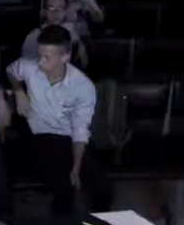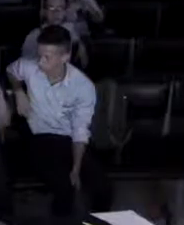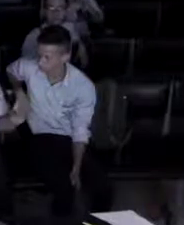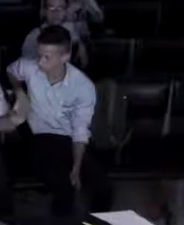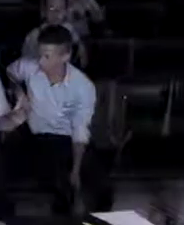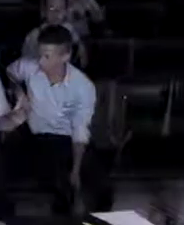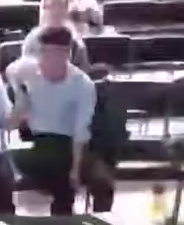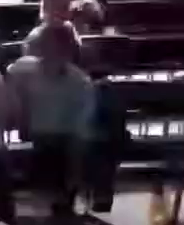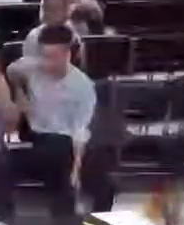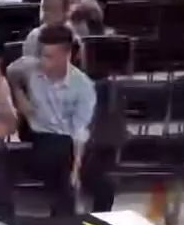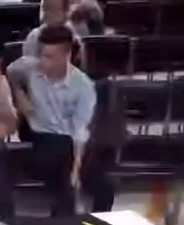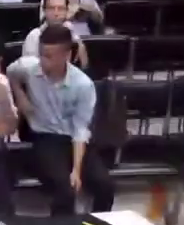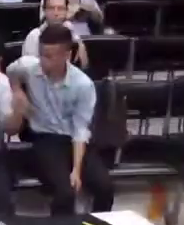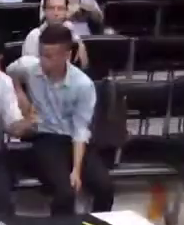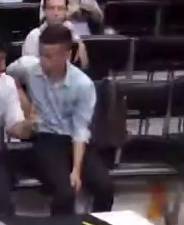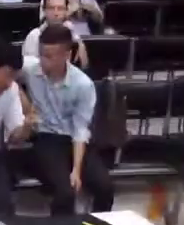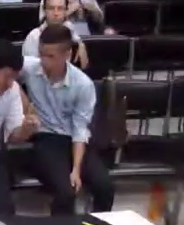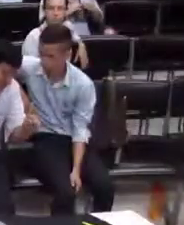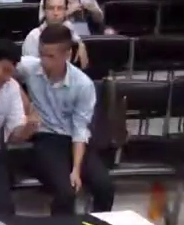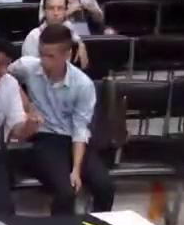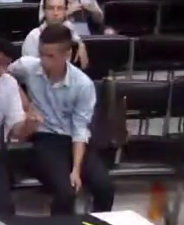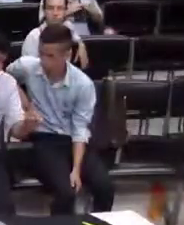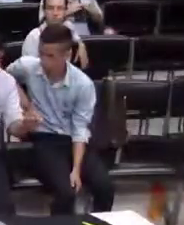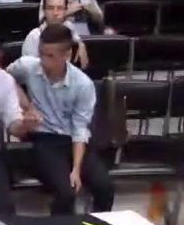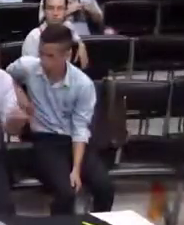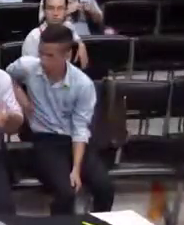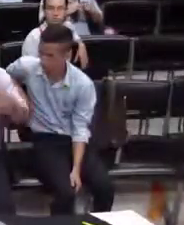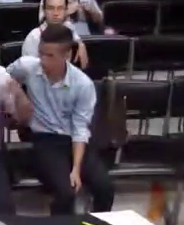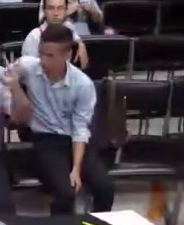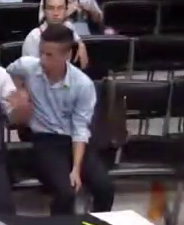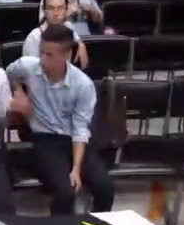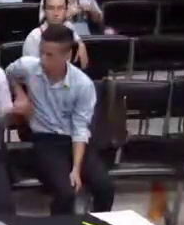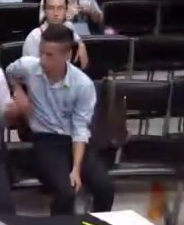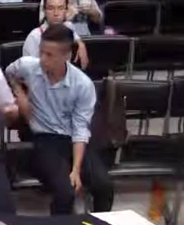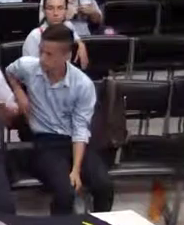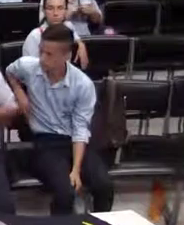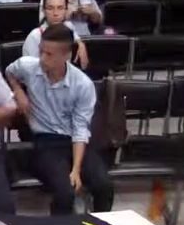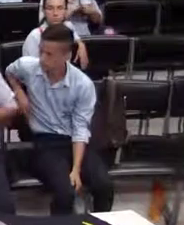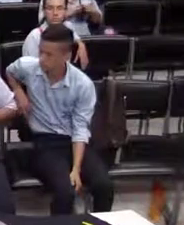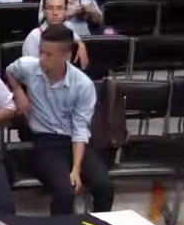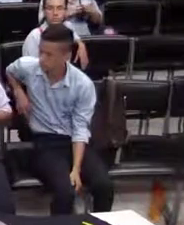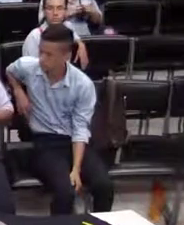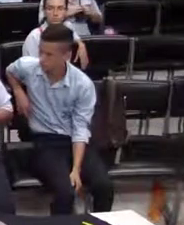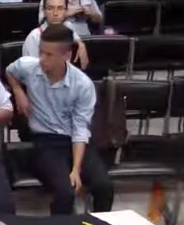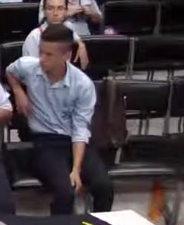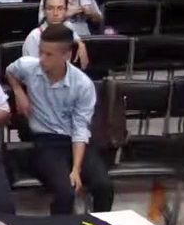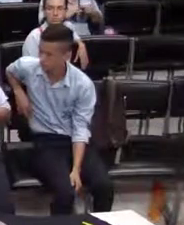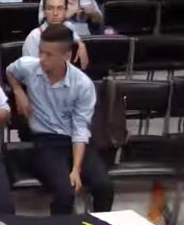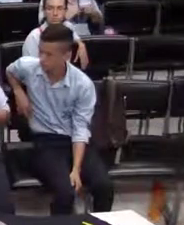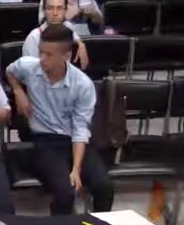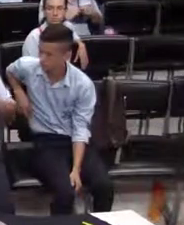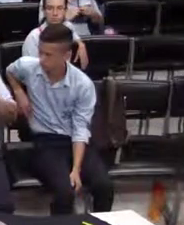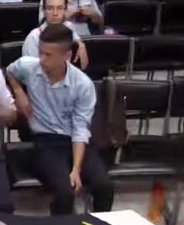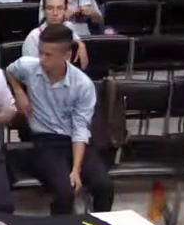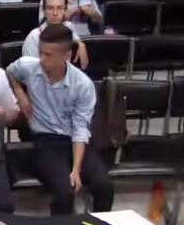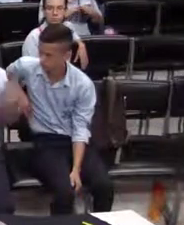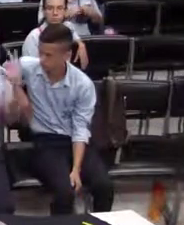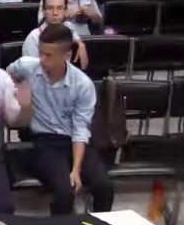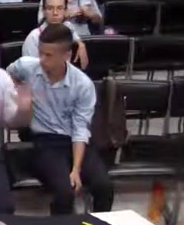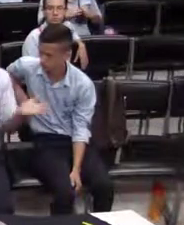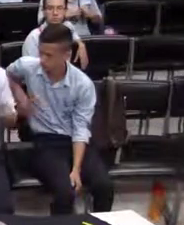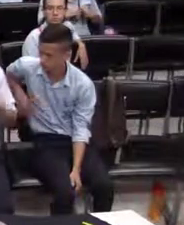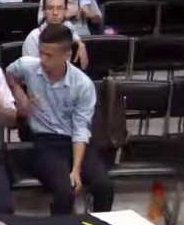una sordera con un nivel menos profundo, pues para él sí sería como más apto colocarle el implante, ¿no? Yo me he dado